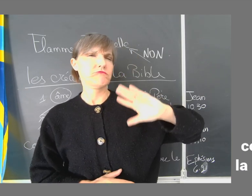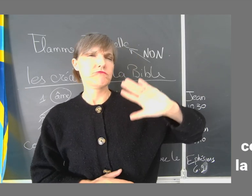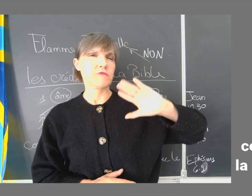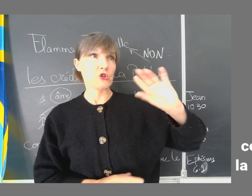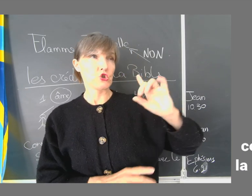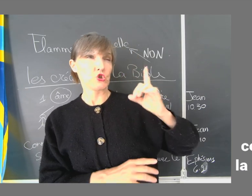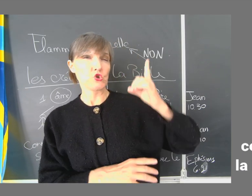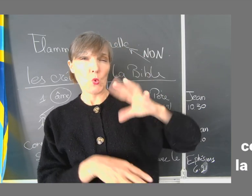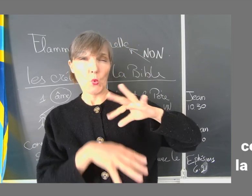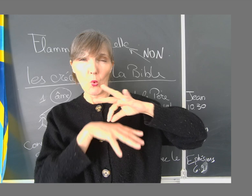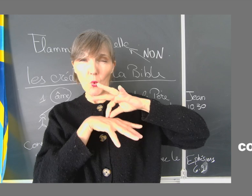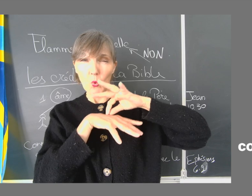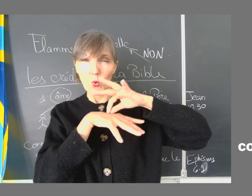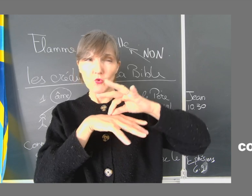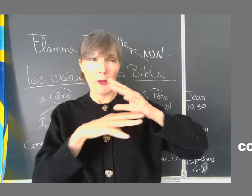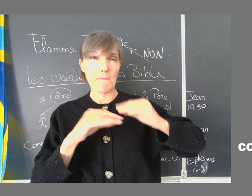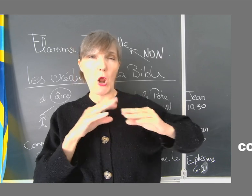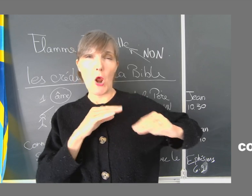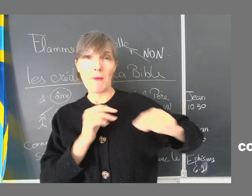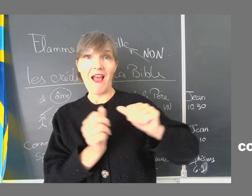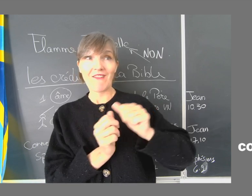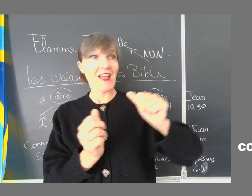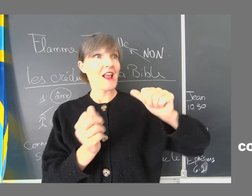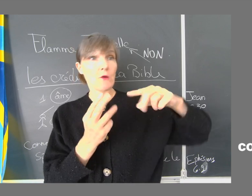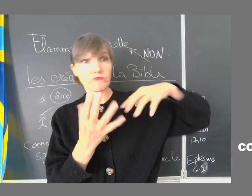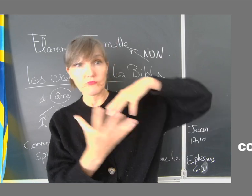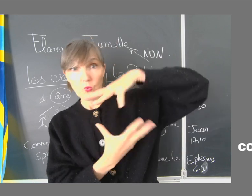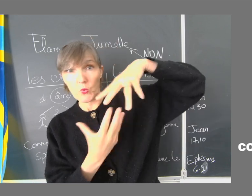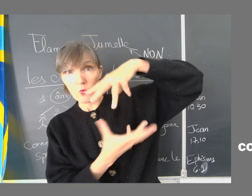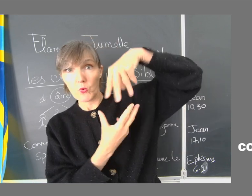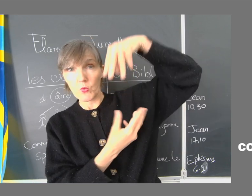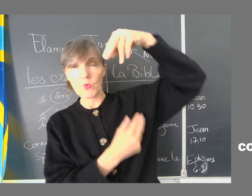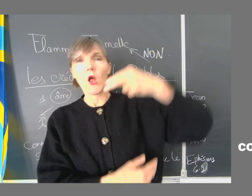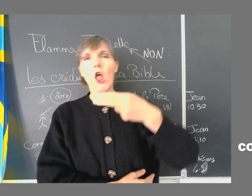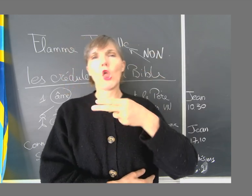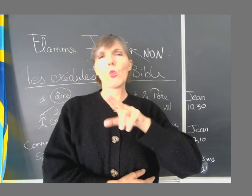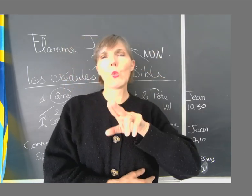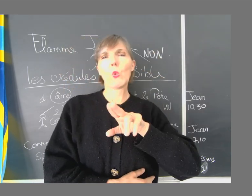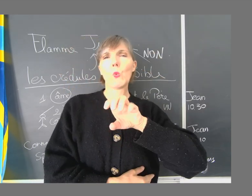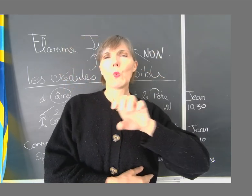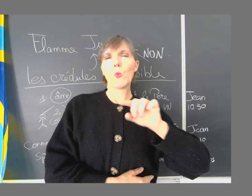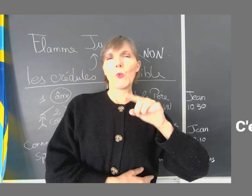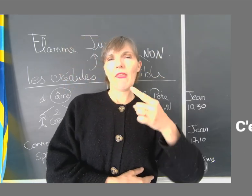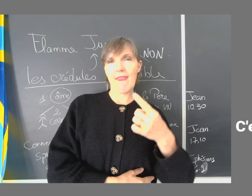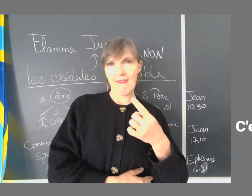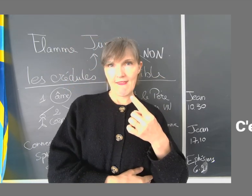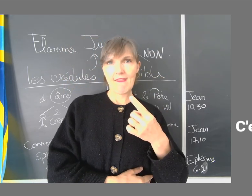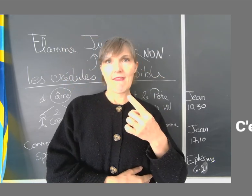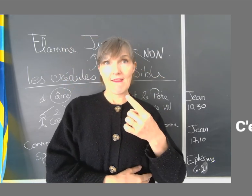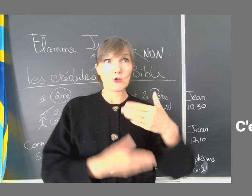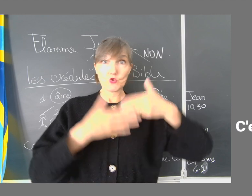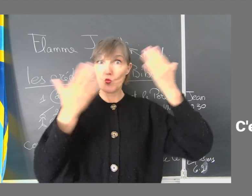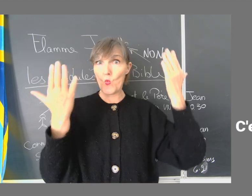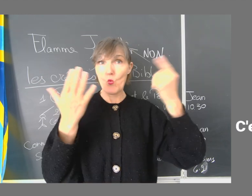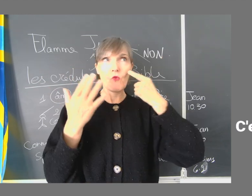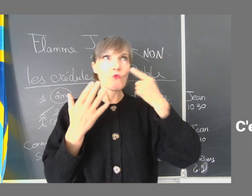dans l'ancien testament concernant le peuple hébreu avec la nuée c'est dieu qui conduit le peuple